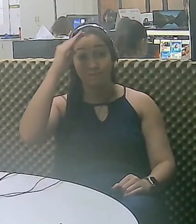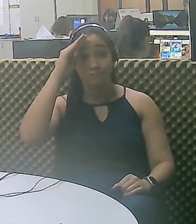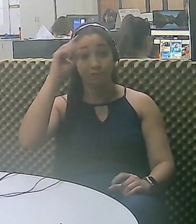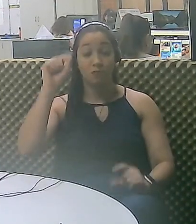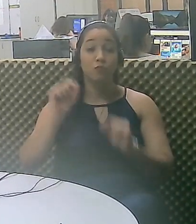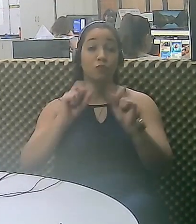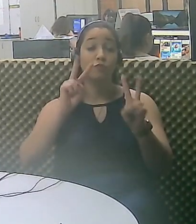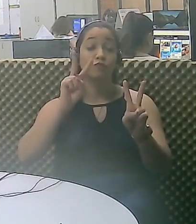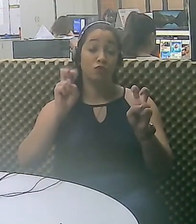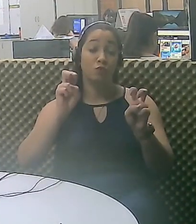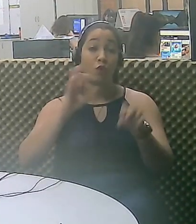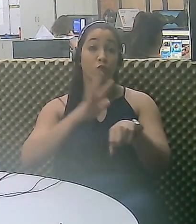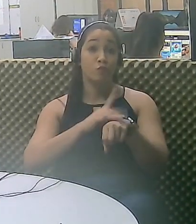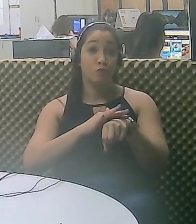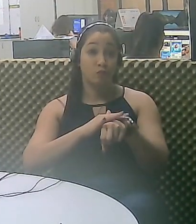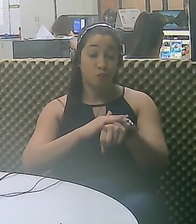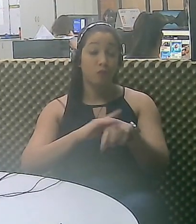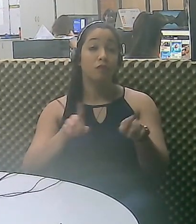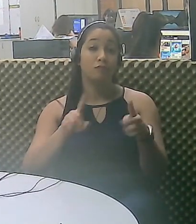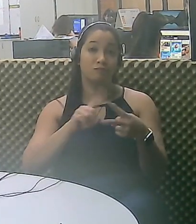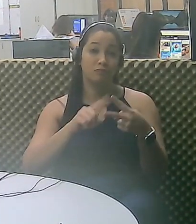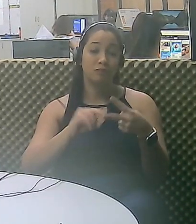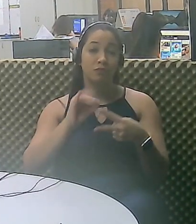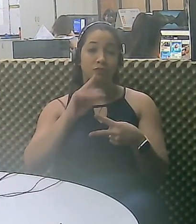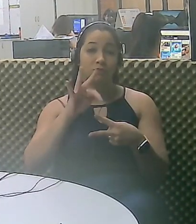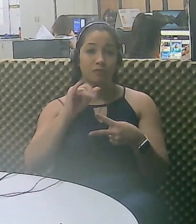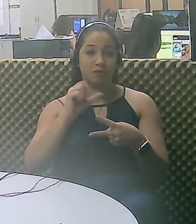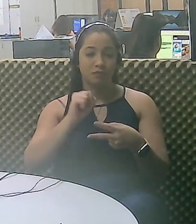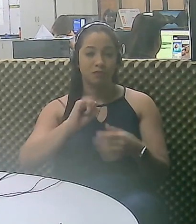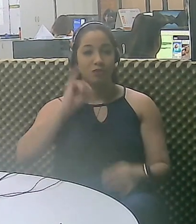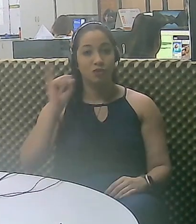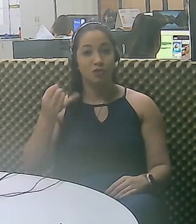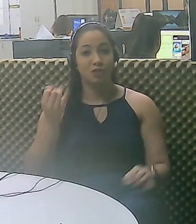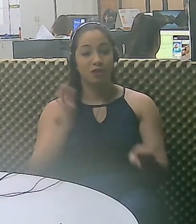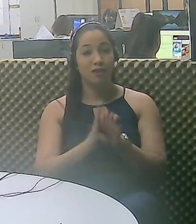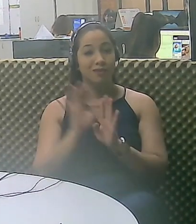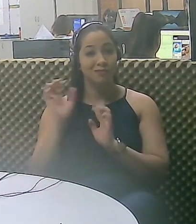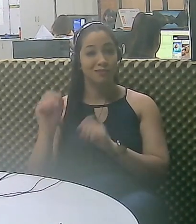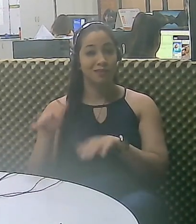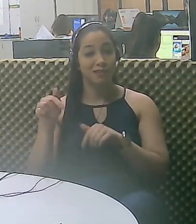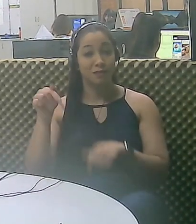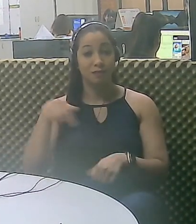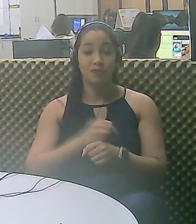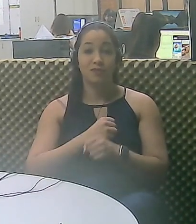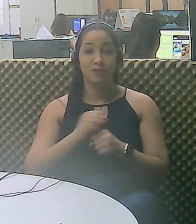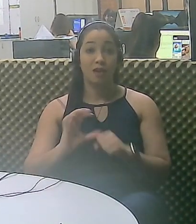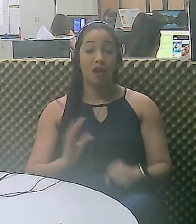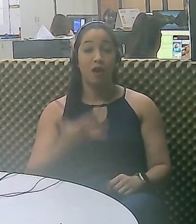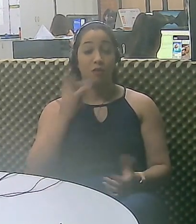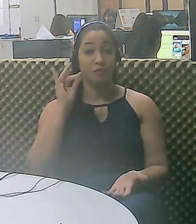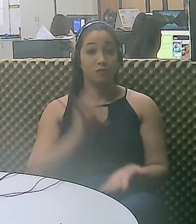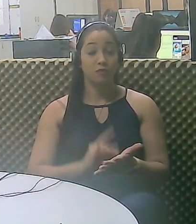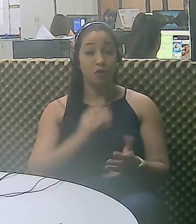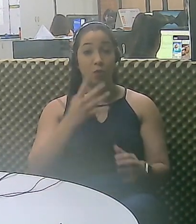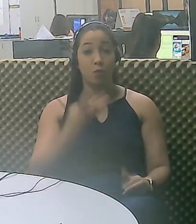principalmente em relação à sífilis e sífilis congênita. De janeiro a setembro deste ano, foram